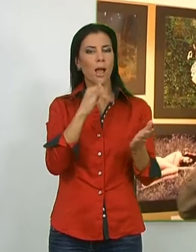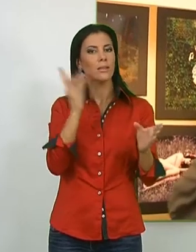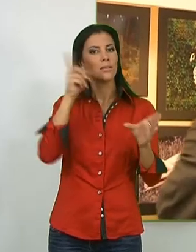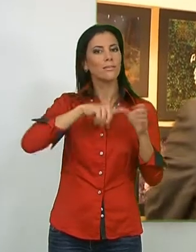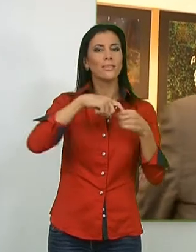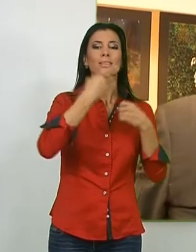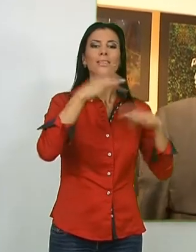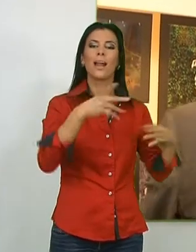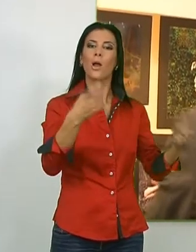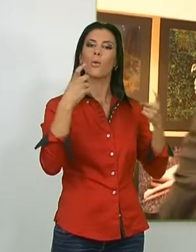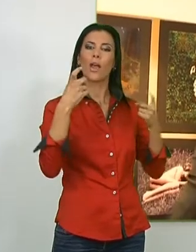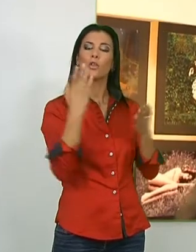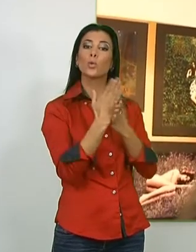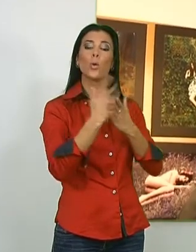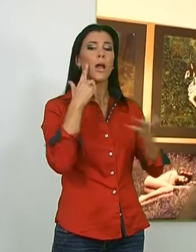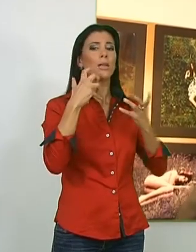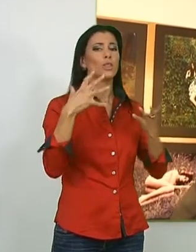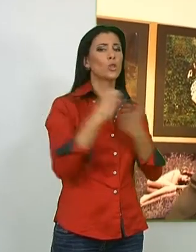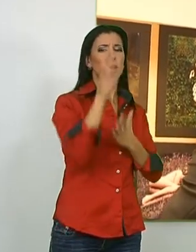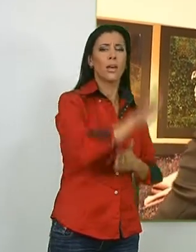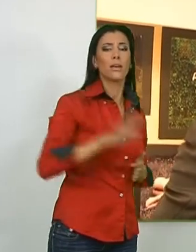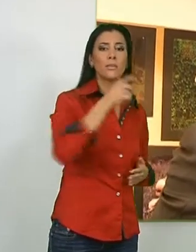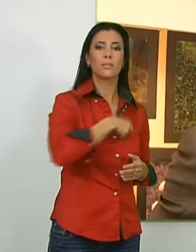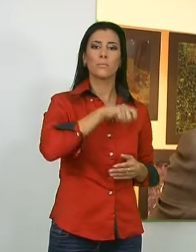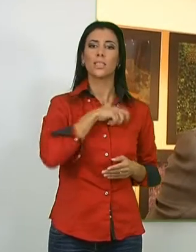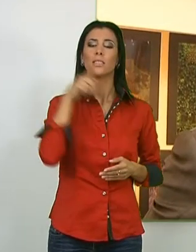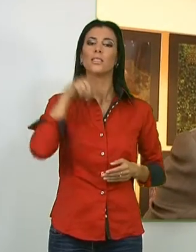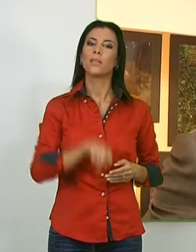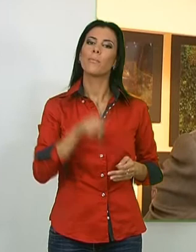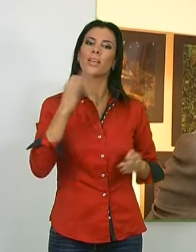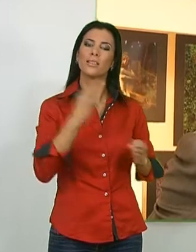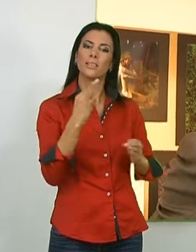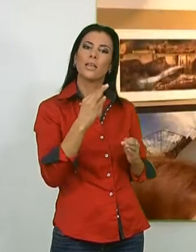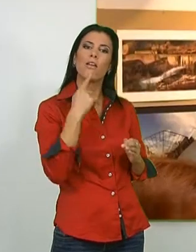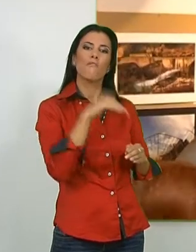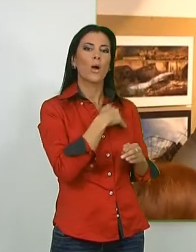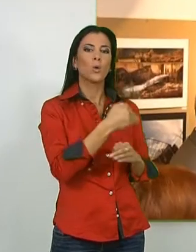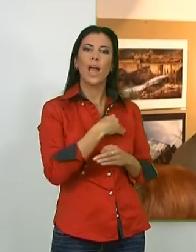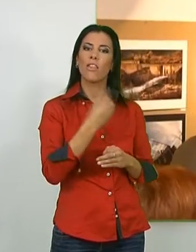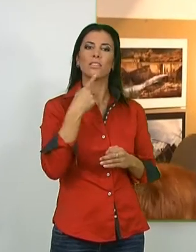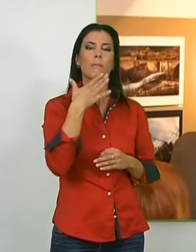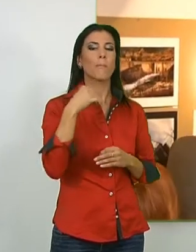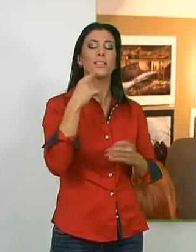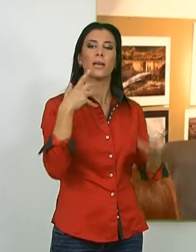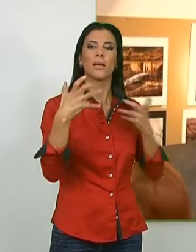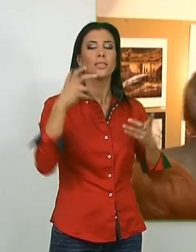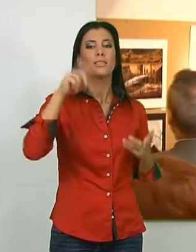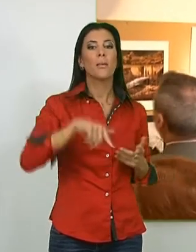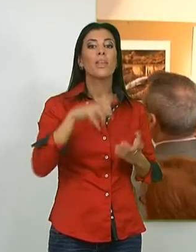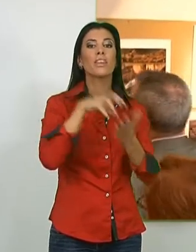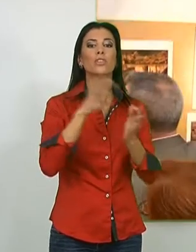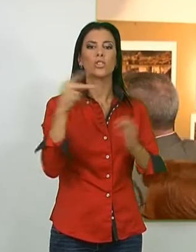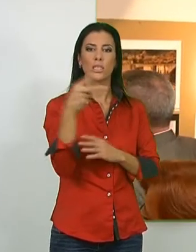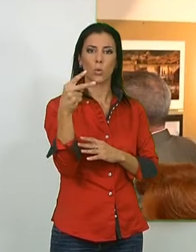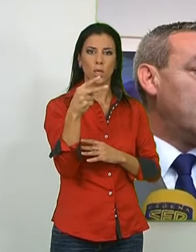parte el alumnado de las escuelas de arte de toda españa y también de las facultades de bellas artes y de los centros